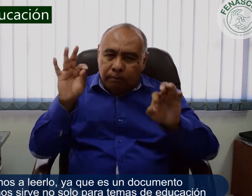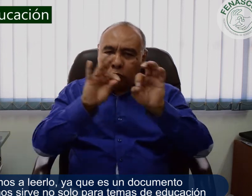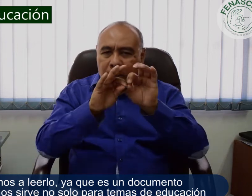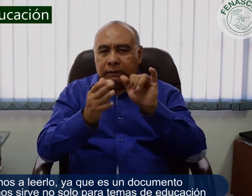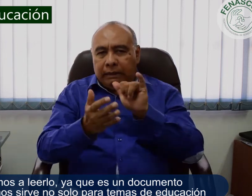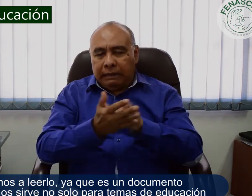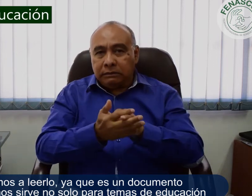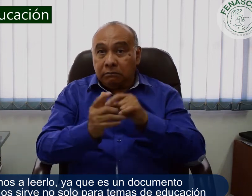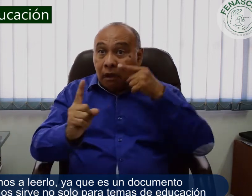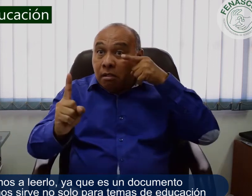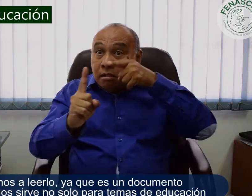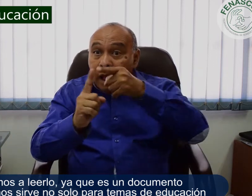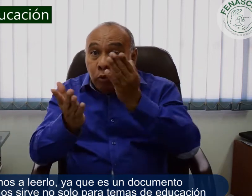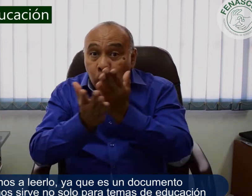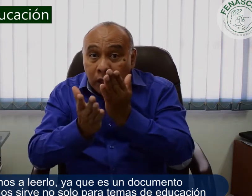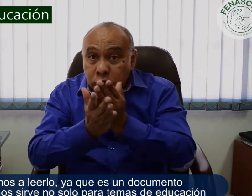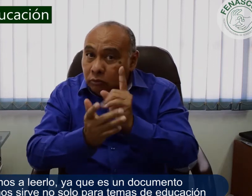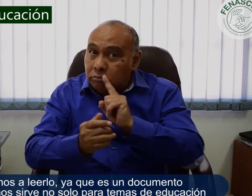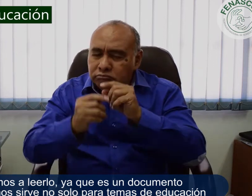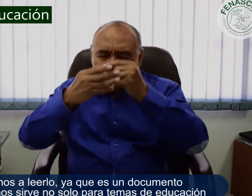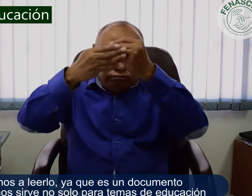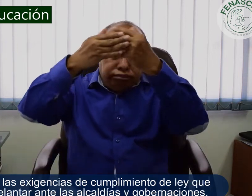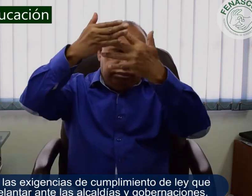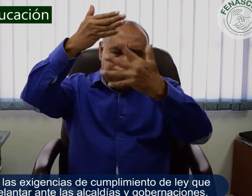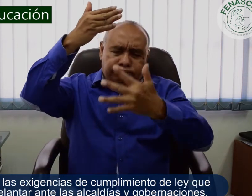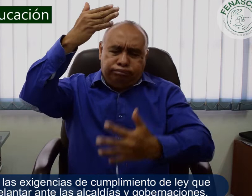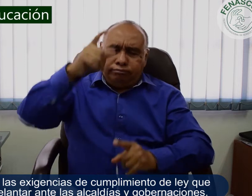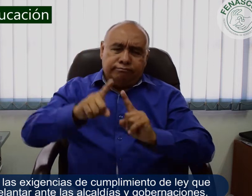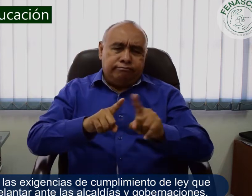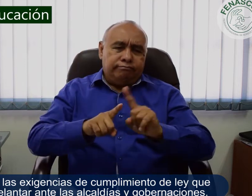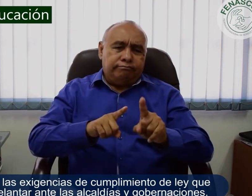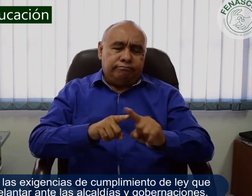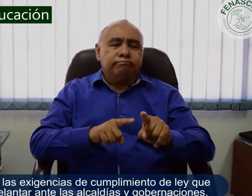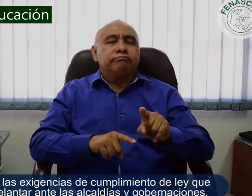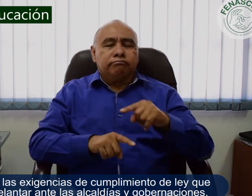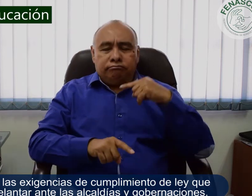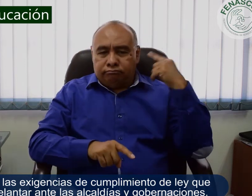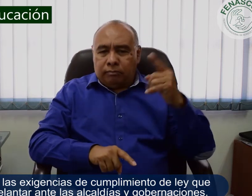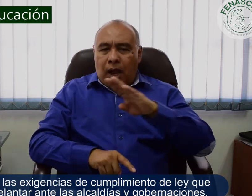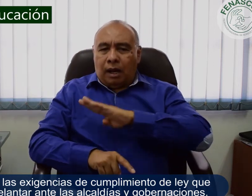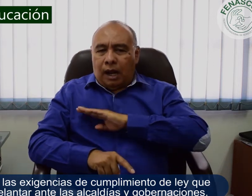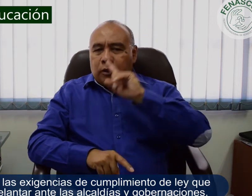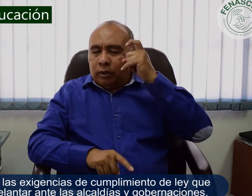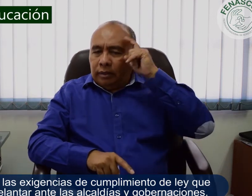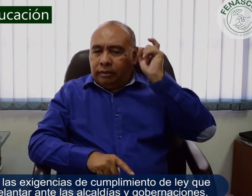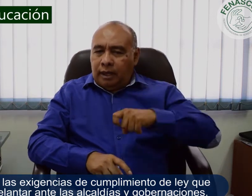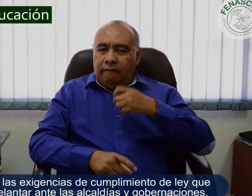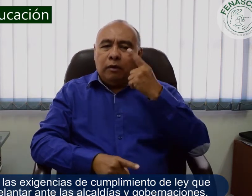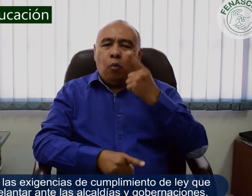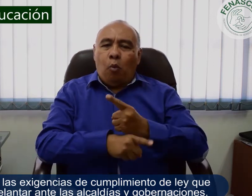documento importante y nos sirve no solo para temas de educación, sino para todas las exigencias de cumplimiento de la ley que vayamos